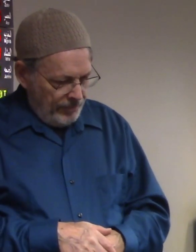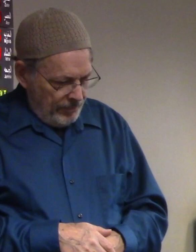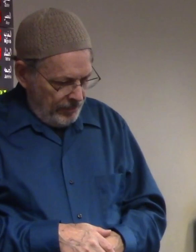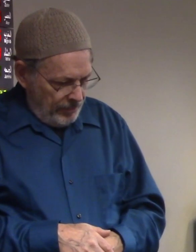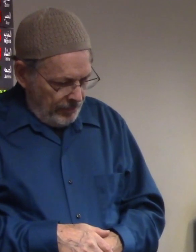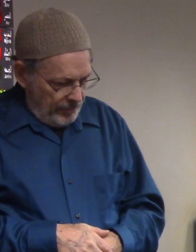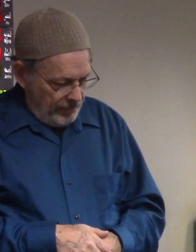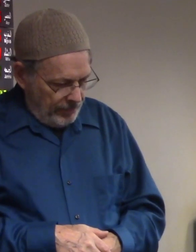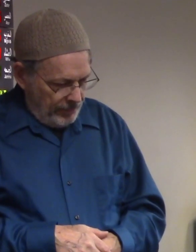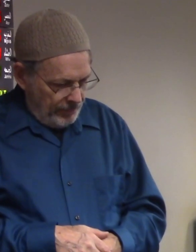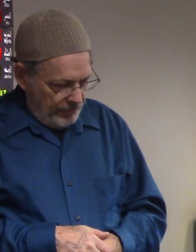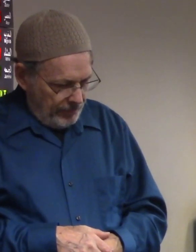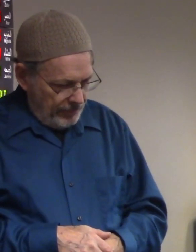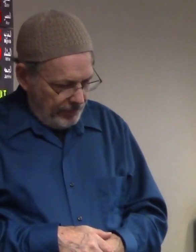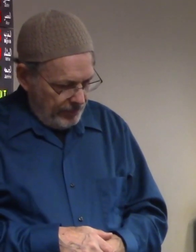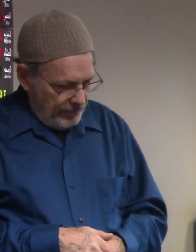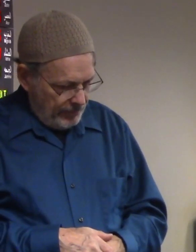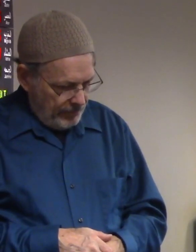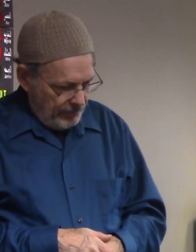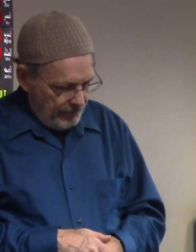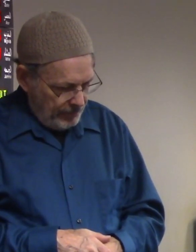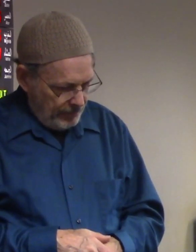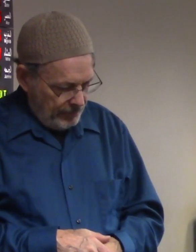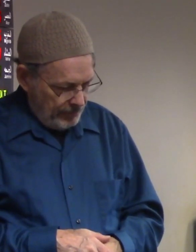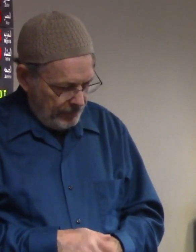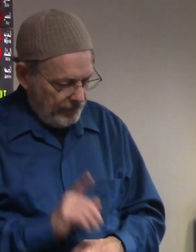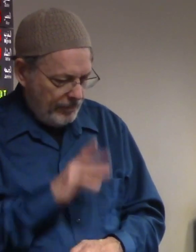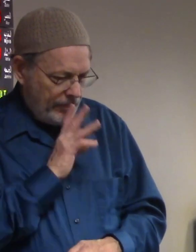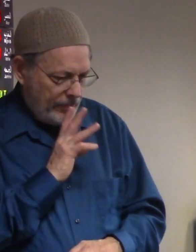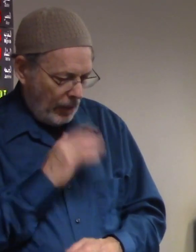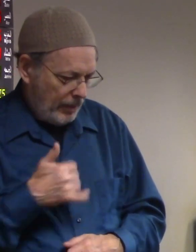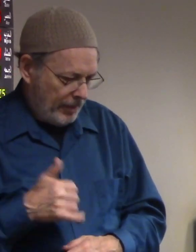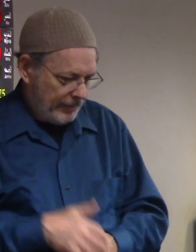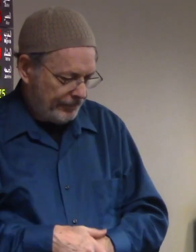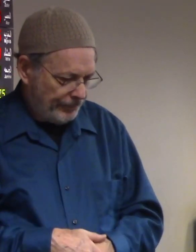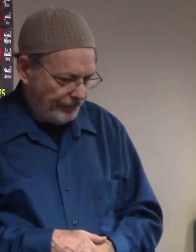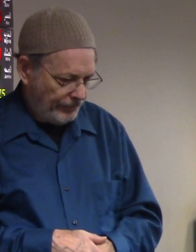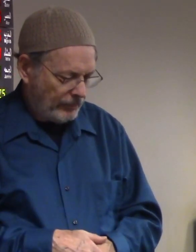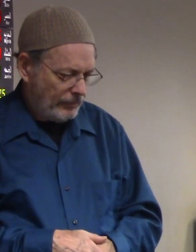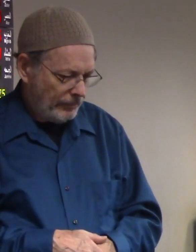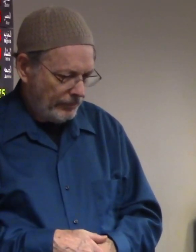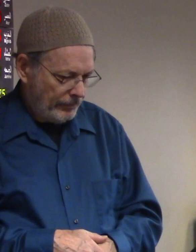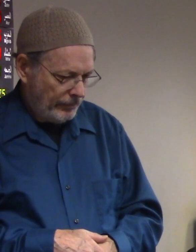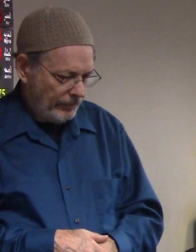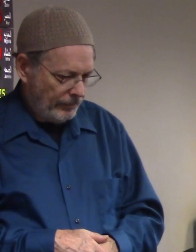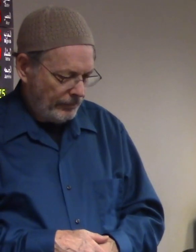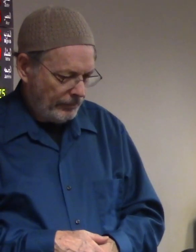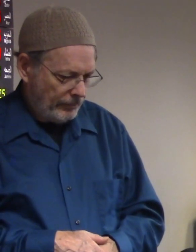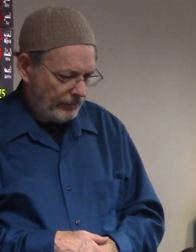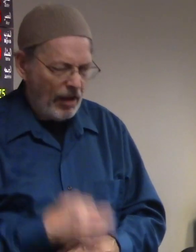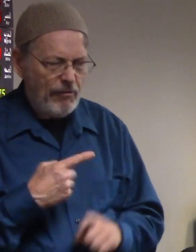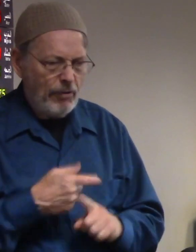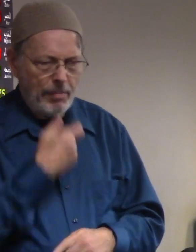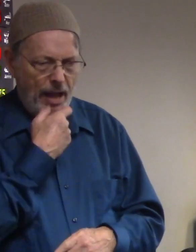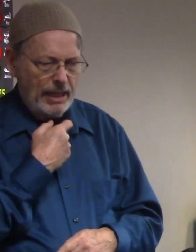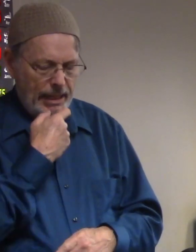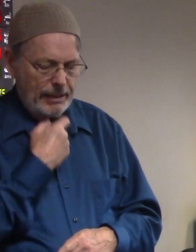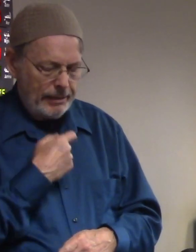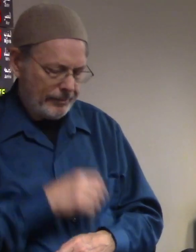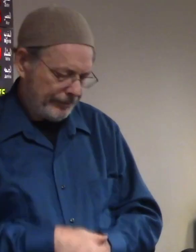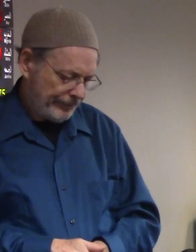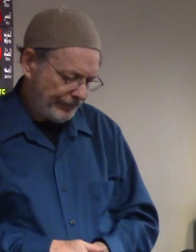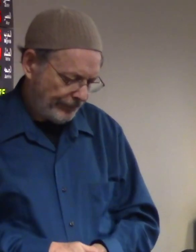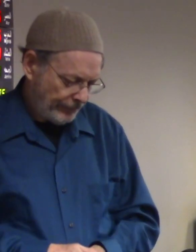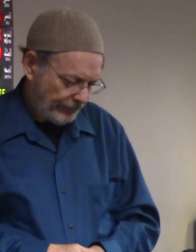الْقُرْآنِ الْعَظِيمِ فَبِعِزَّتِي وَجَلَالِي يَا حَبِيبِي مَا قَرَأَهُنَّ أَحَدٌ مِّنْ أُمَّتِكَ إِلَّا غَفَرْتُ